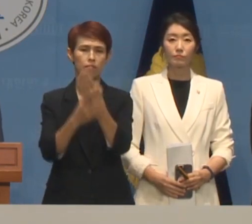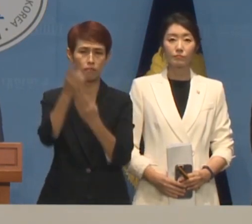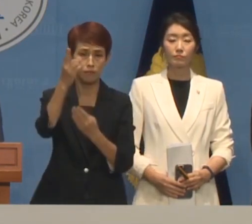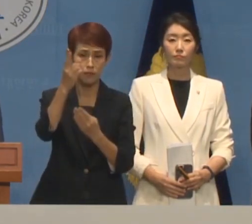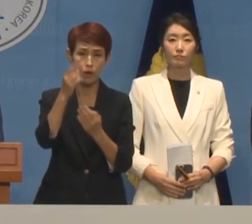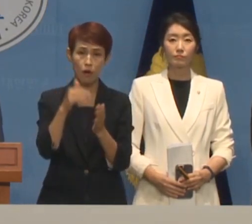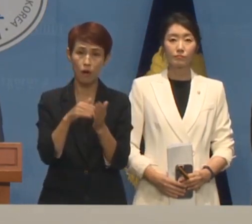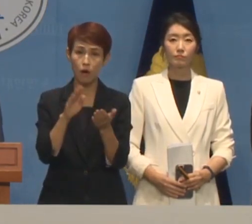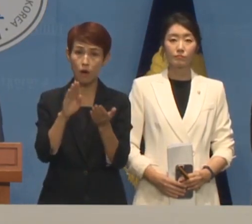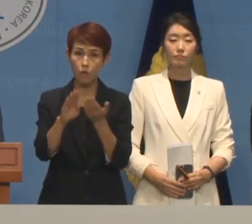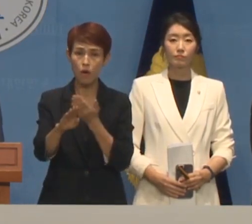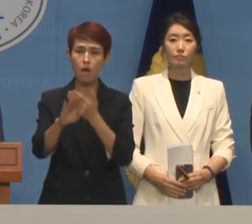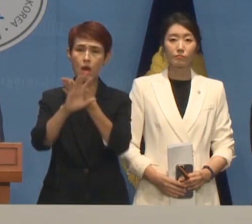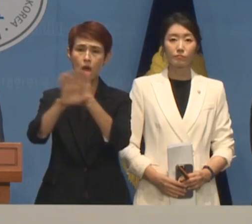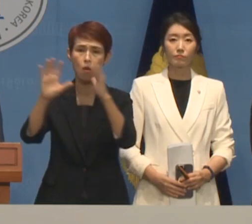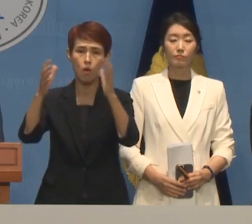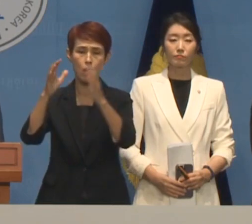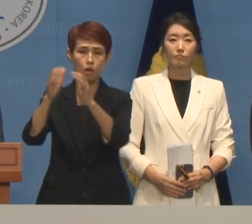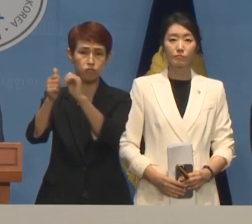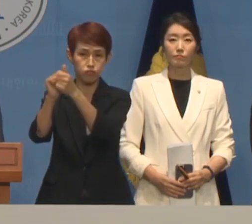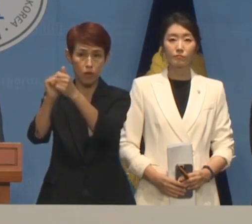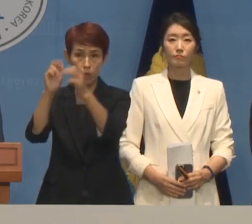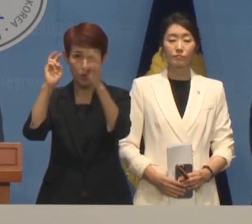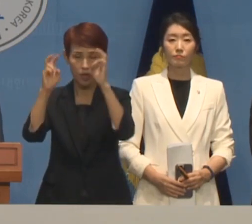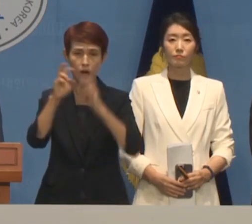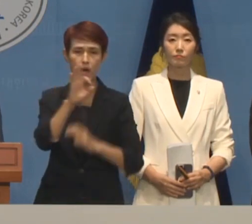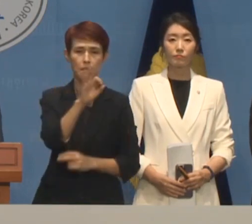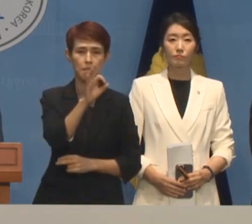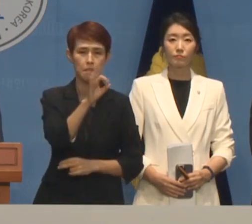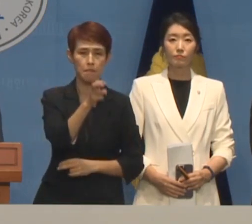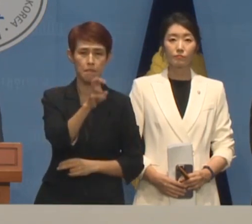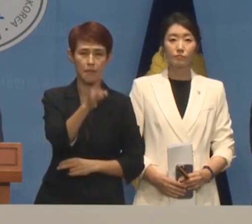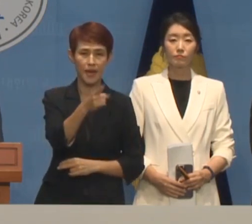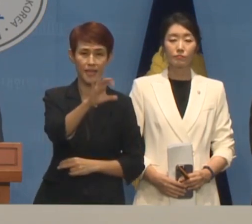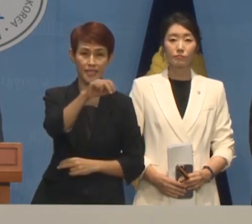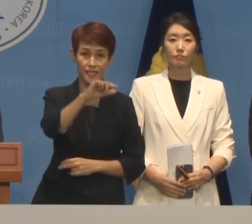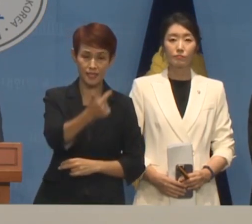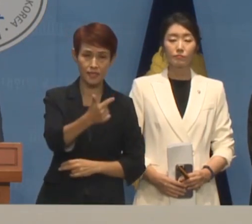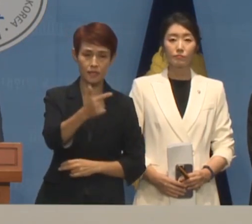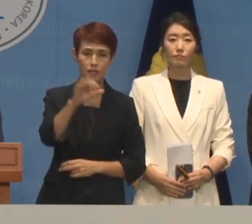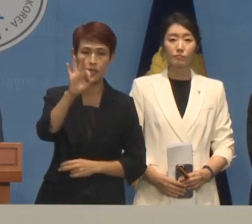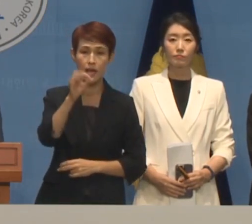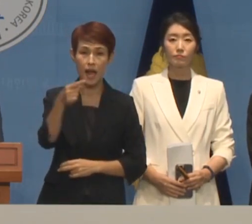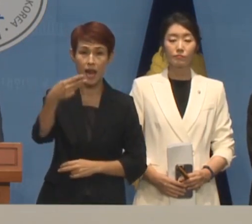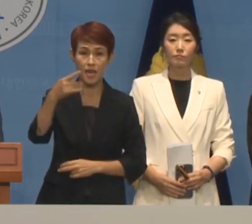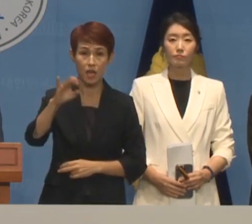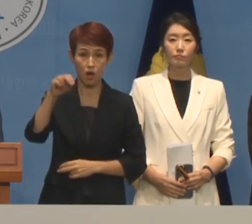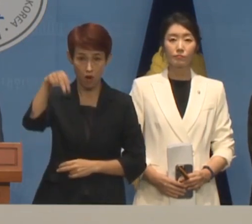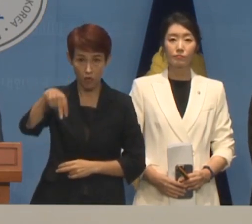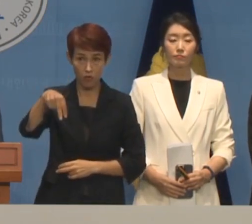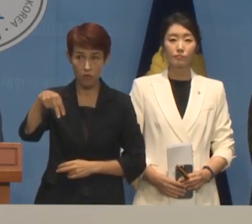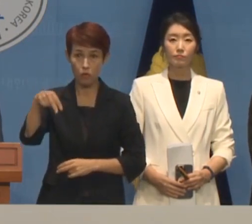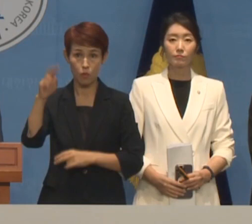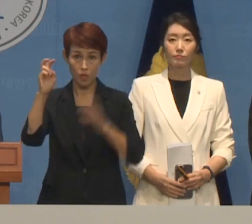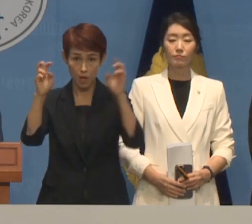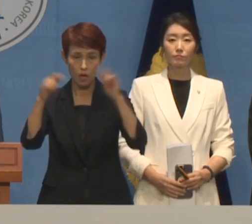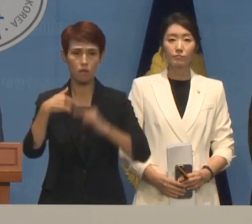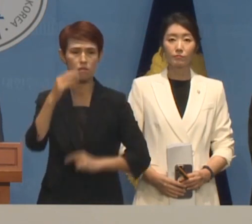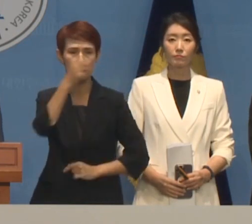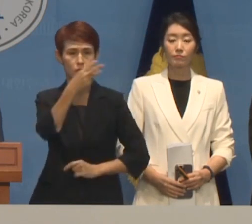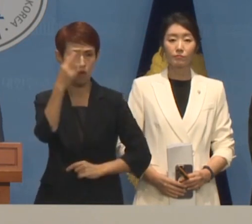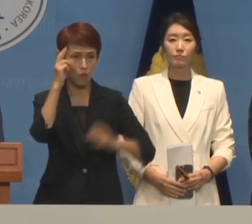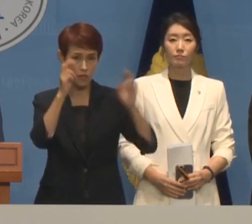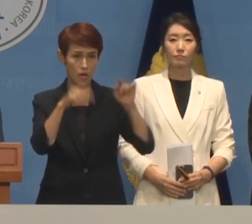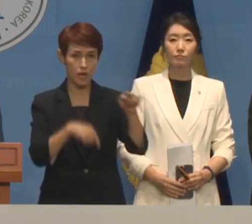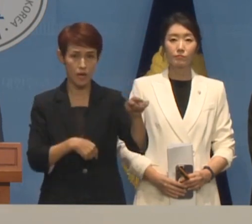이후 해외 투자 그룹인 메이슨과 엘리엇은 한국 정부가 삼성그룹 오너 일가의 경영권 승계를